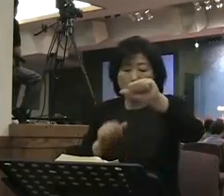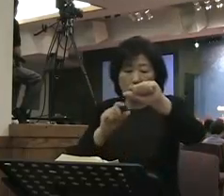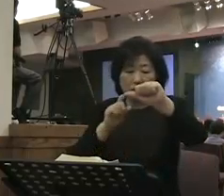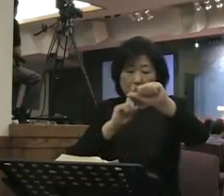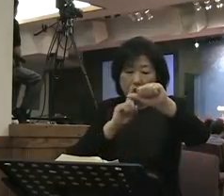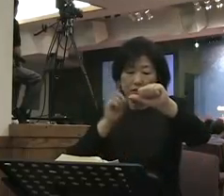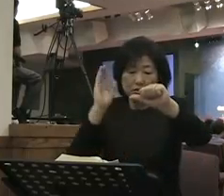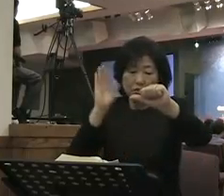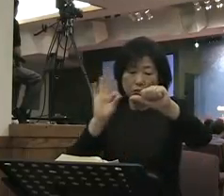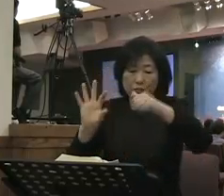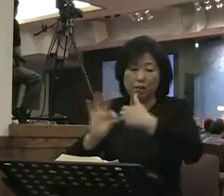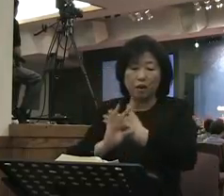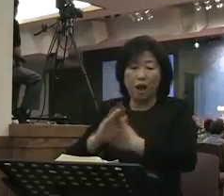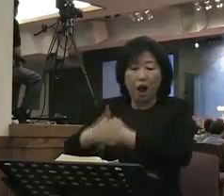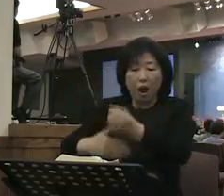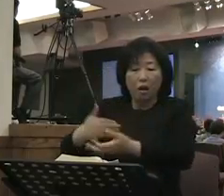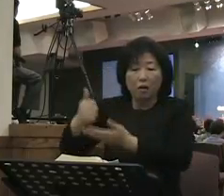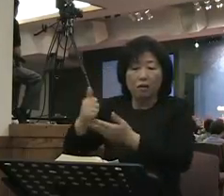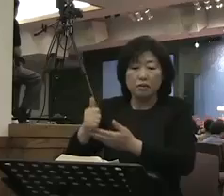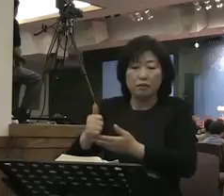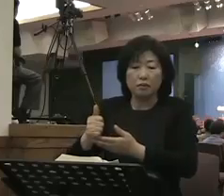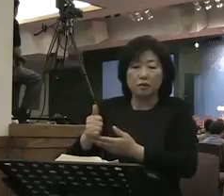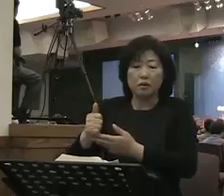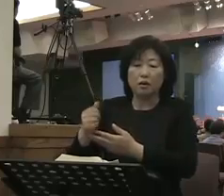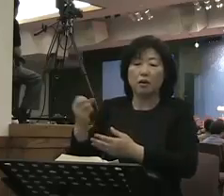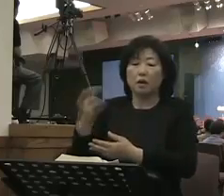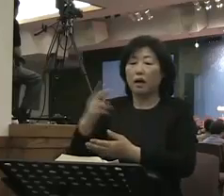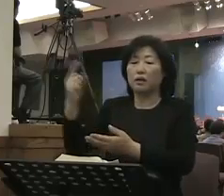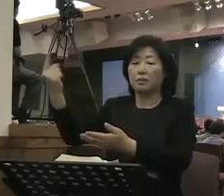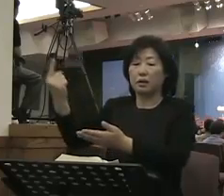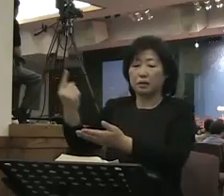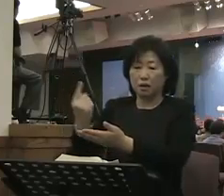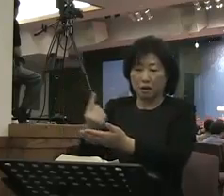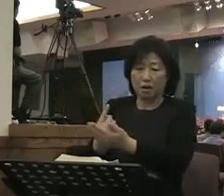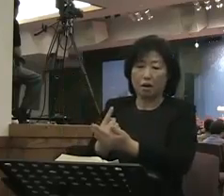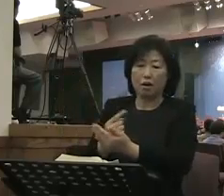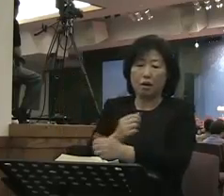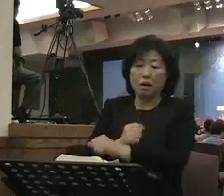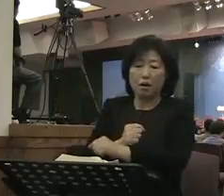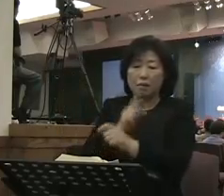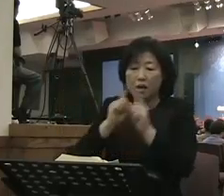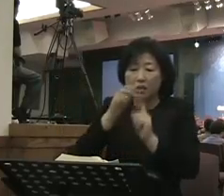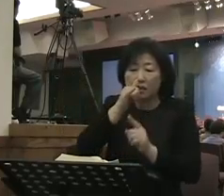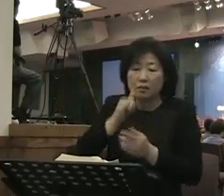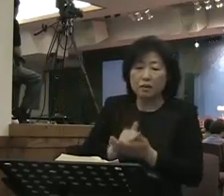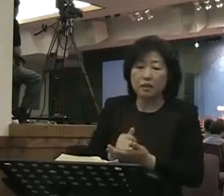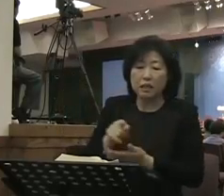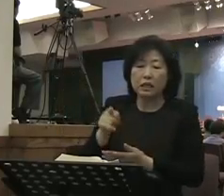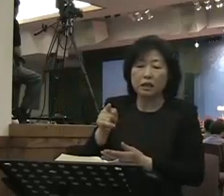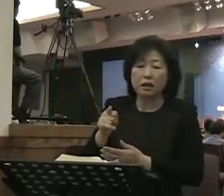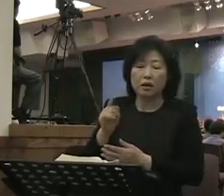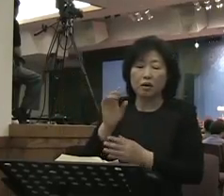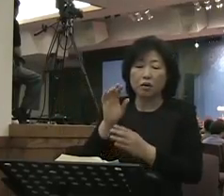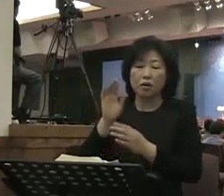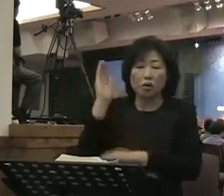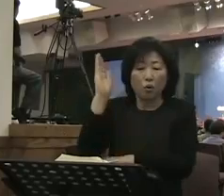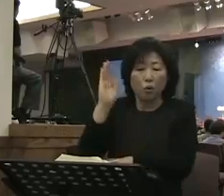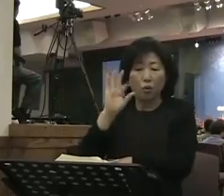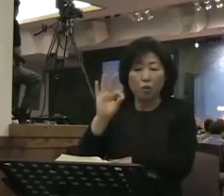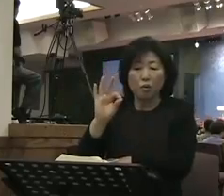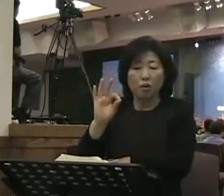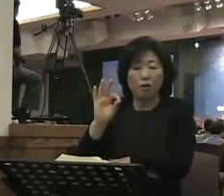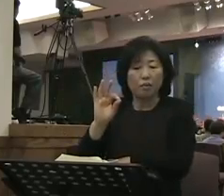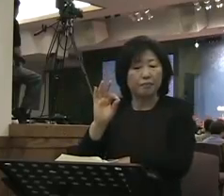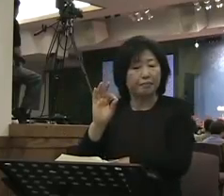말씀을 보면은 하나님께서 강림하사라는 말씀이 있습니다. 이 말씀은 아이러니가